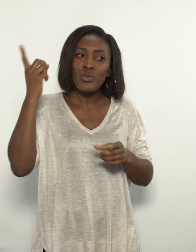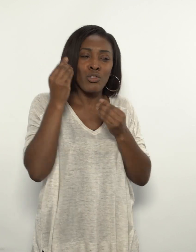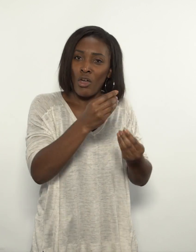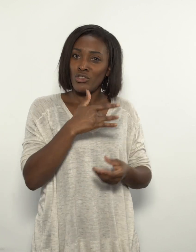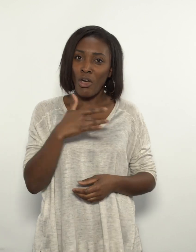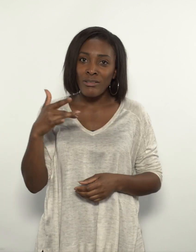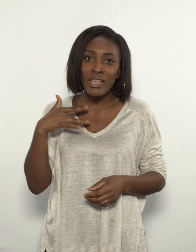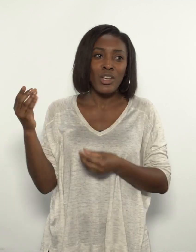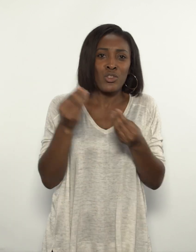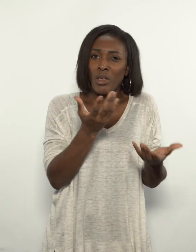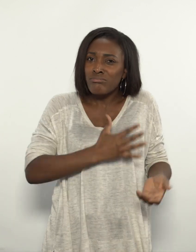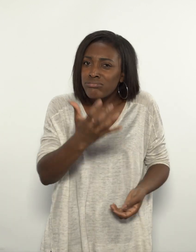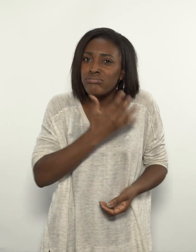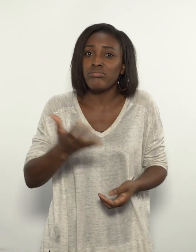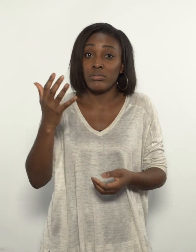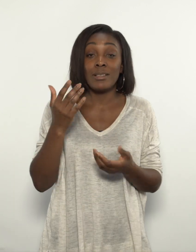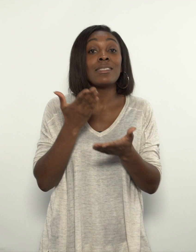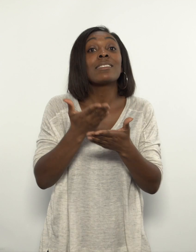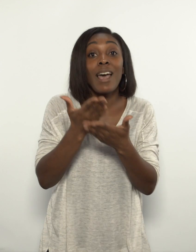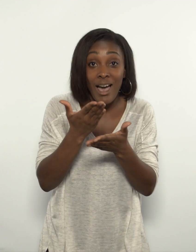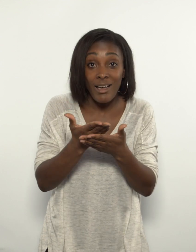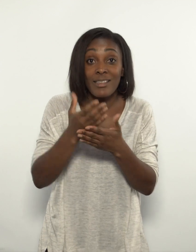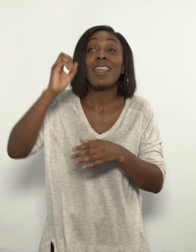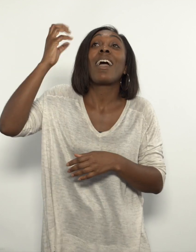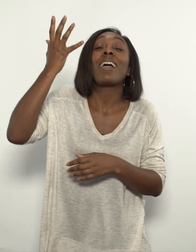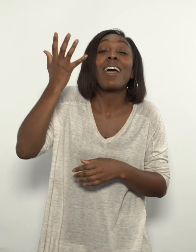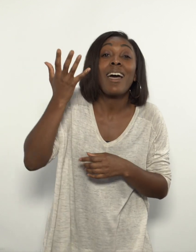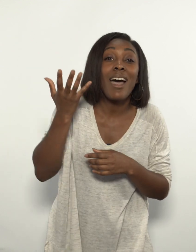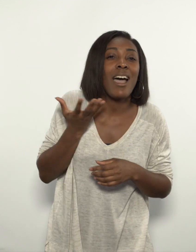Dieu continue des fois de leur donner la prospérité. C'est la grâce